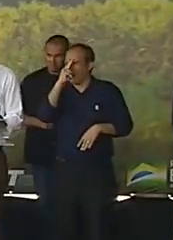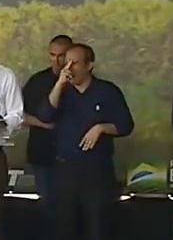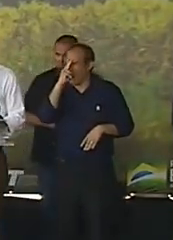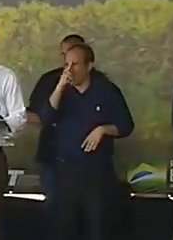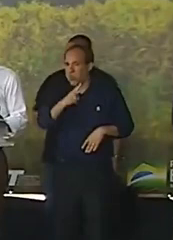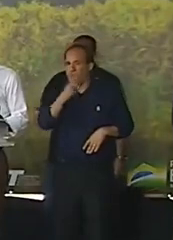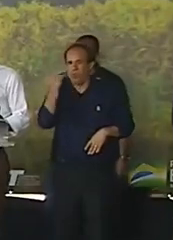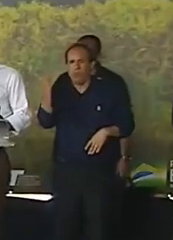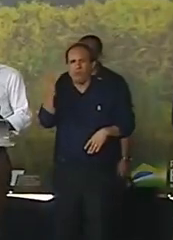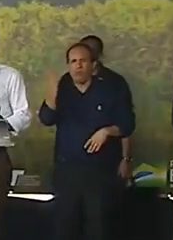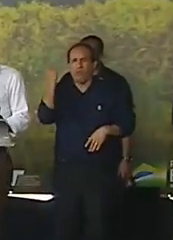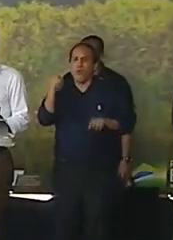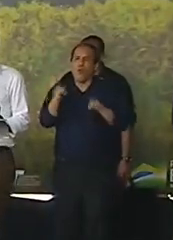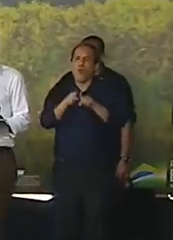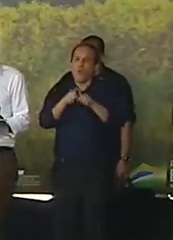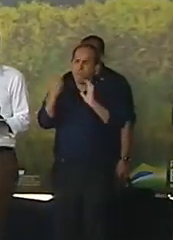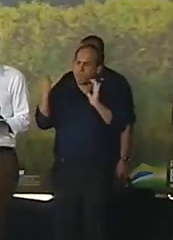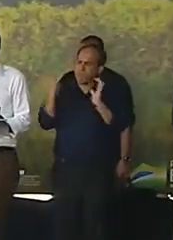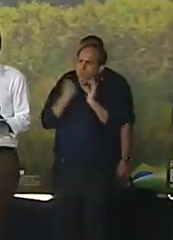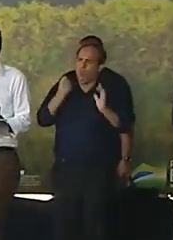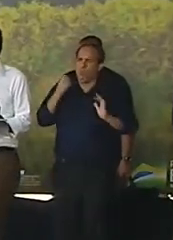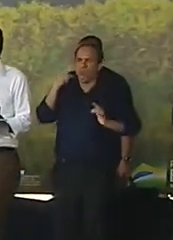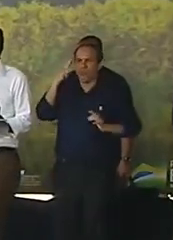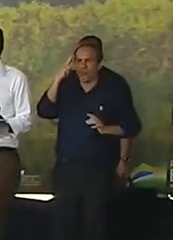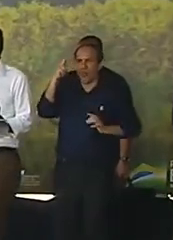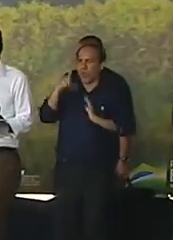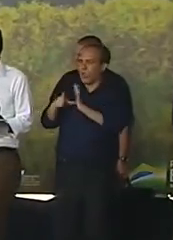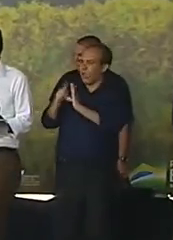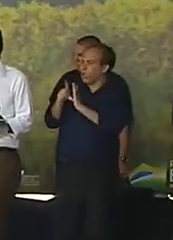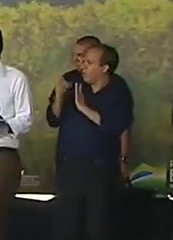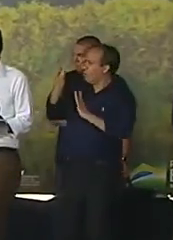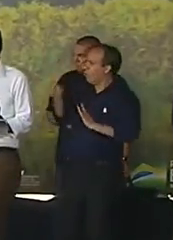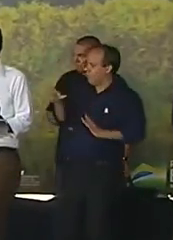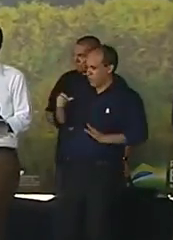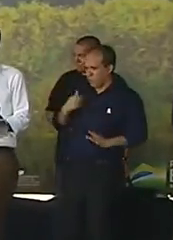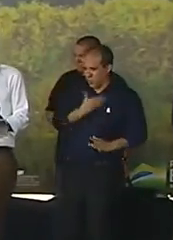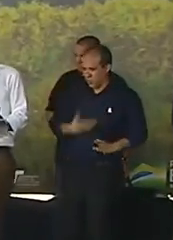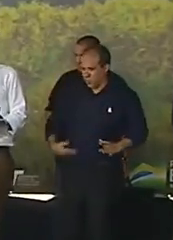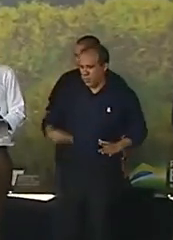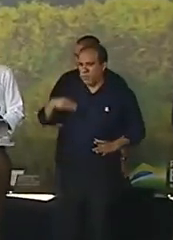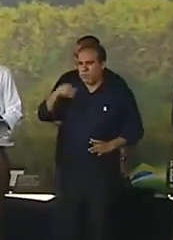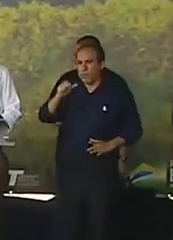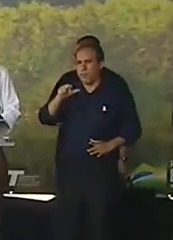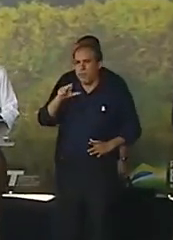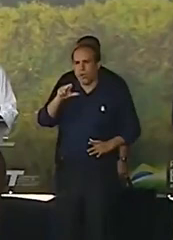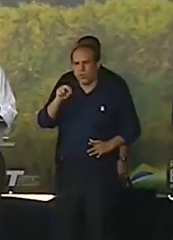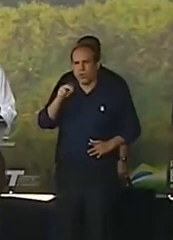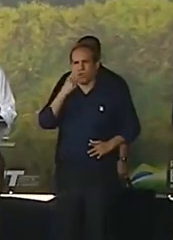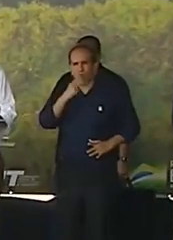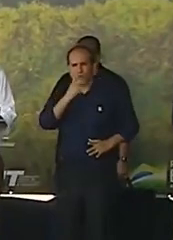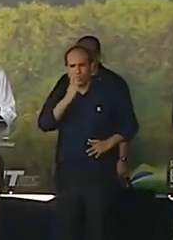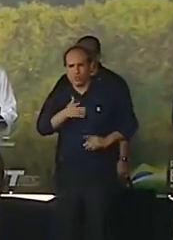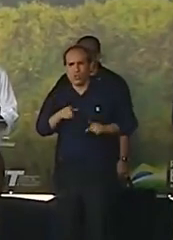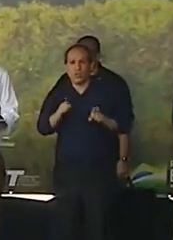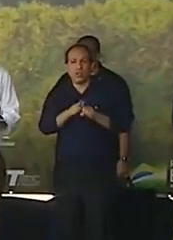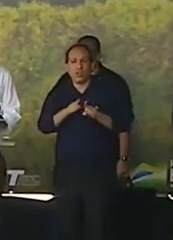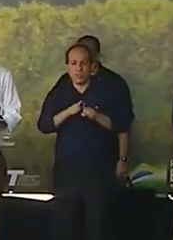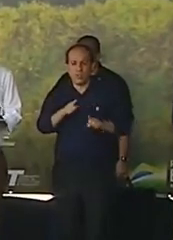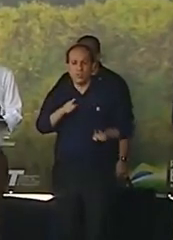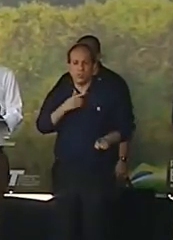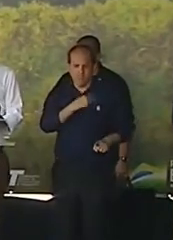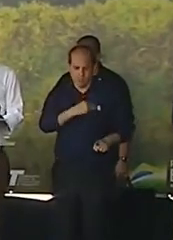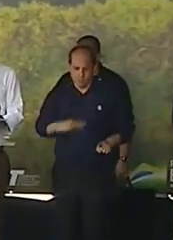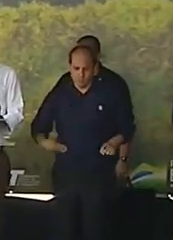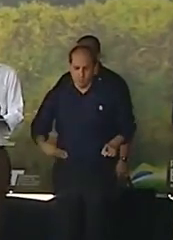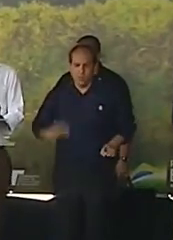dia histórico, como aqui já foi dito pelo Mauro, aqui já foi dito pelo Tarcísio. O momento do fechamento